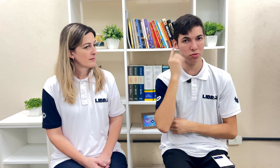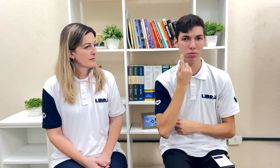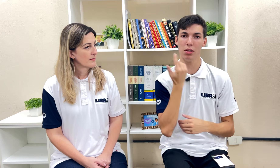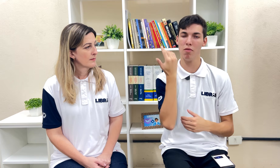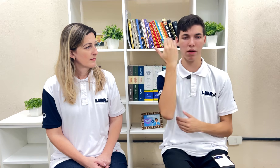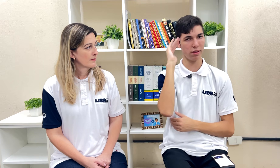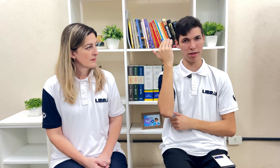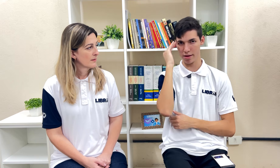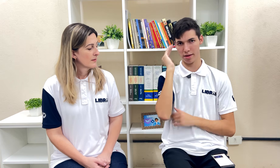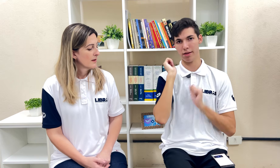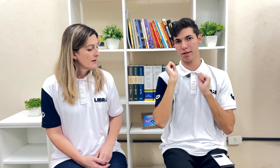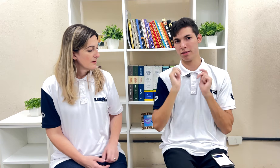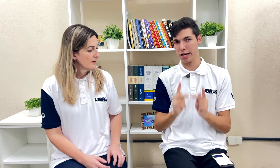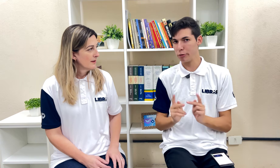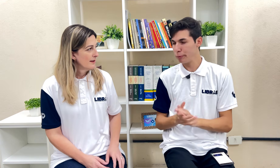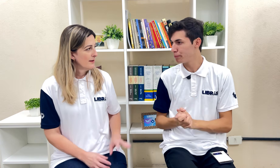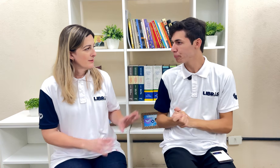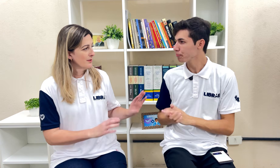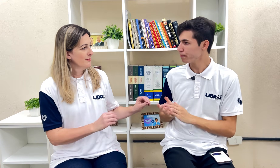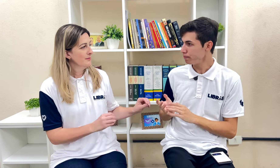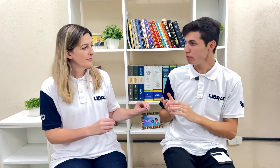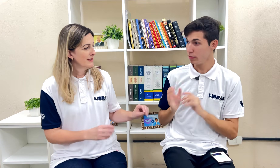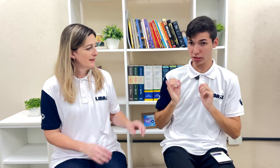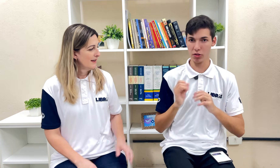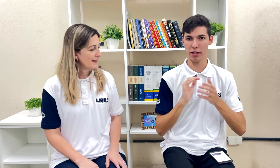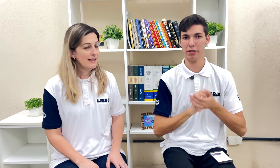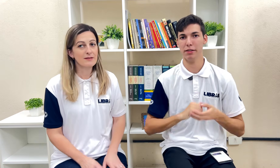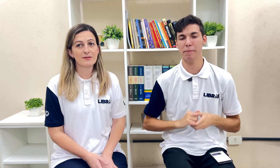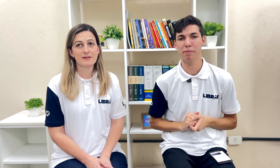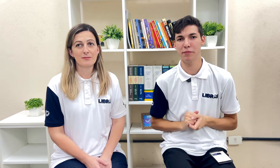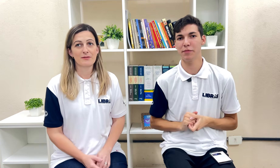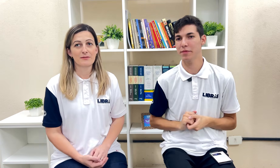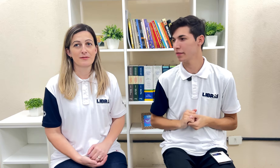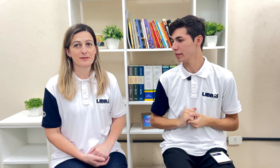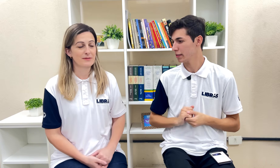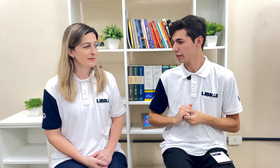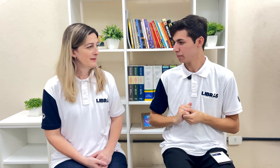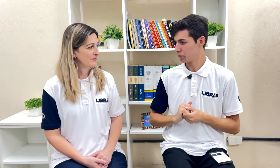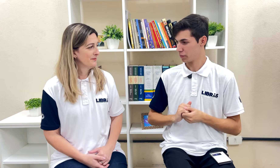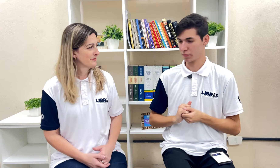surdo não vai entender, certo? Só um Sim, detalhe. Eu tô sem microfone pra falar.